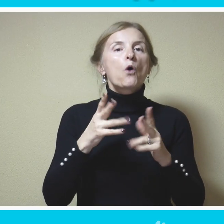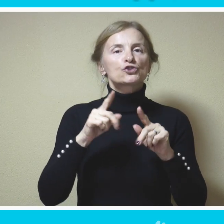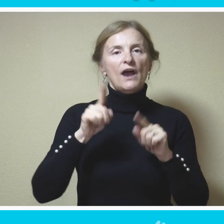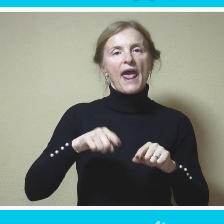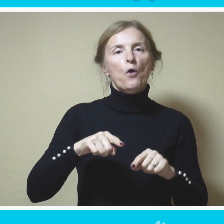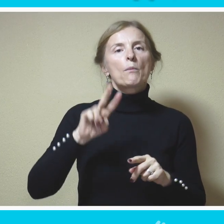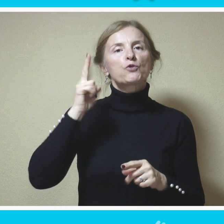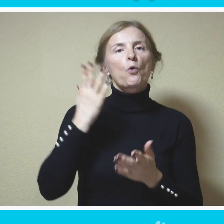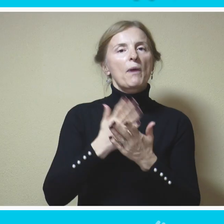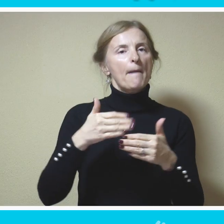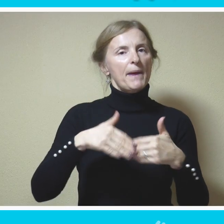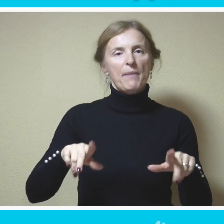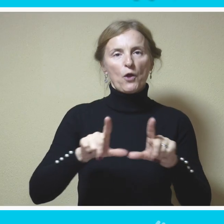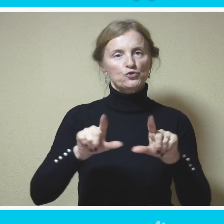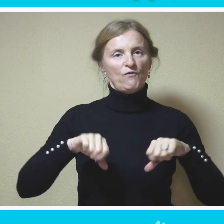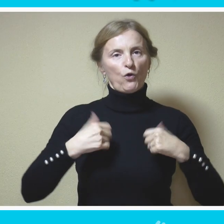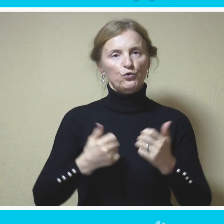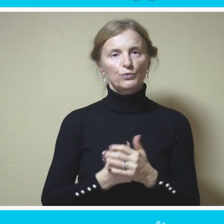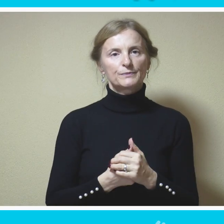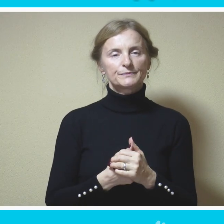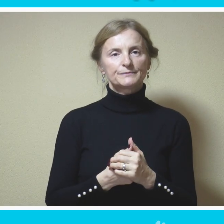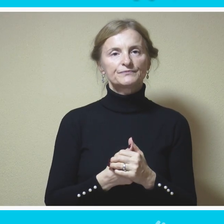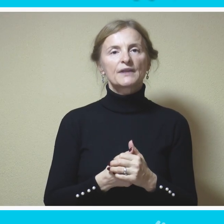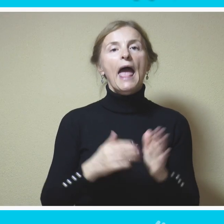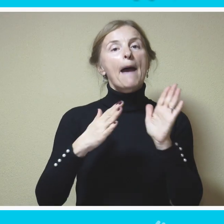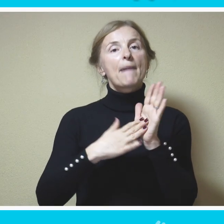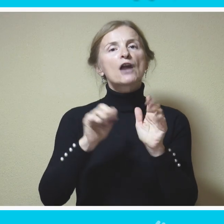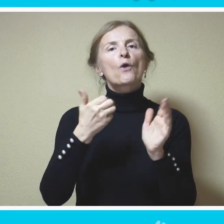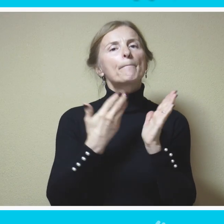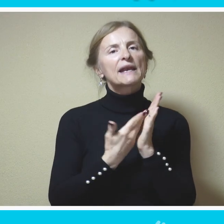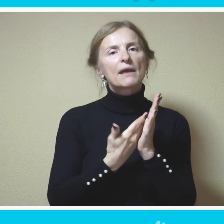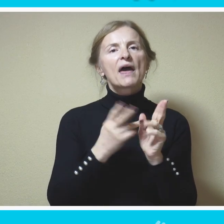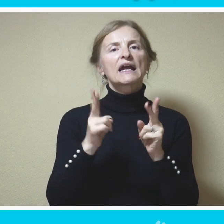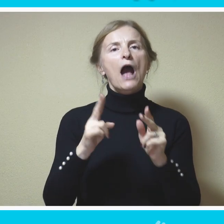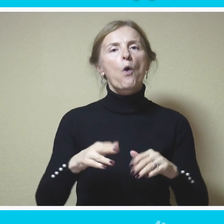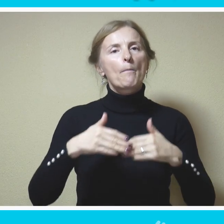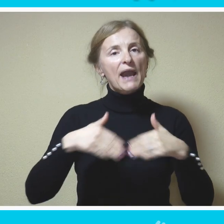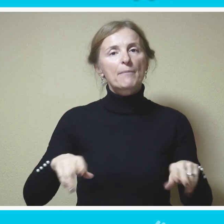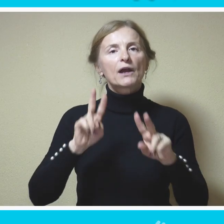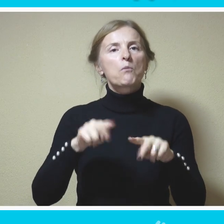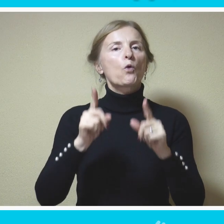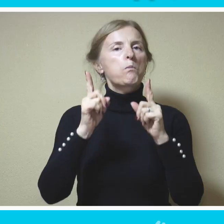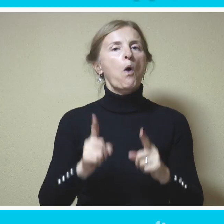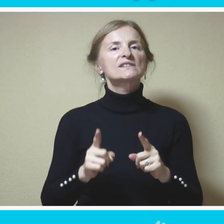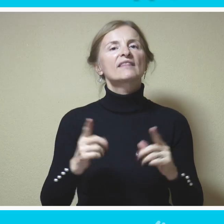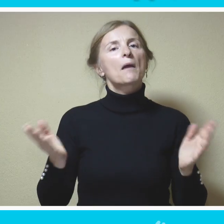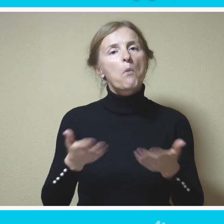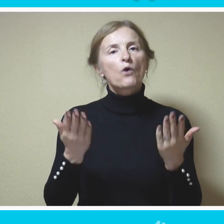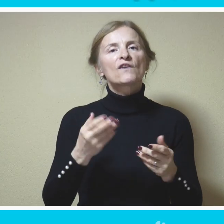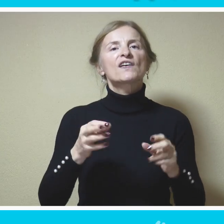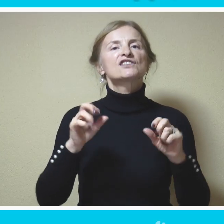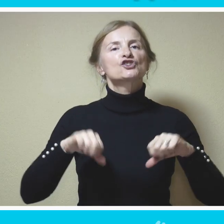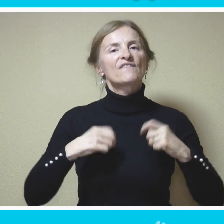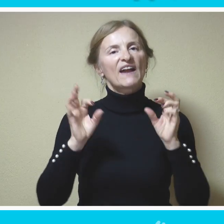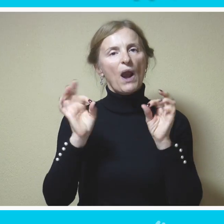koje bi možda nekome mogle da budu prepreka u životu. Marko je primer kako prepreke mogu postati motiv